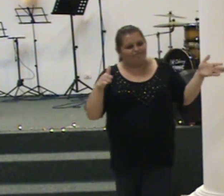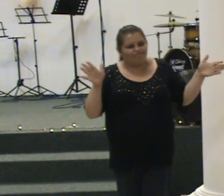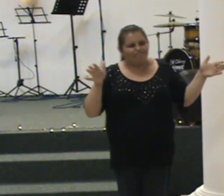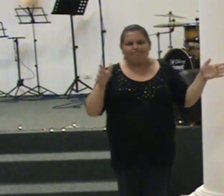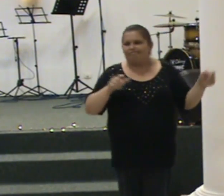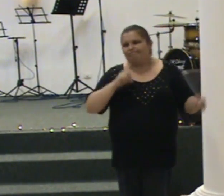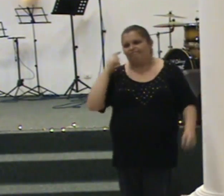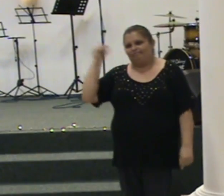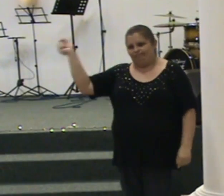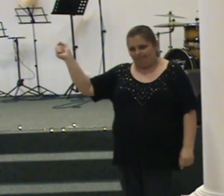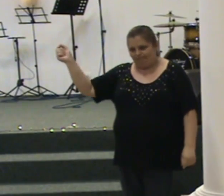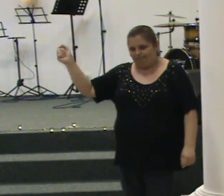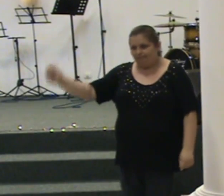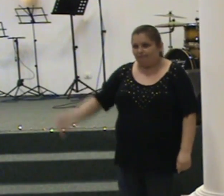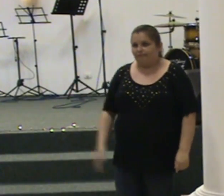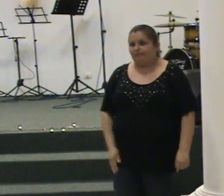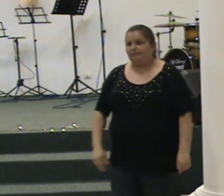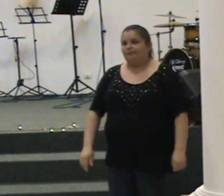partiu. Irmãos,